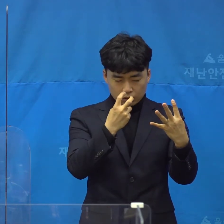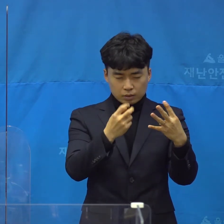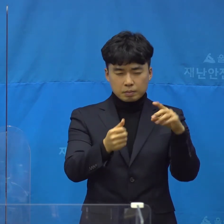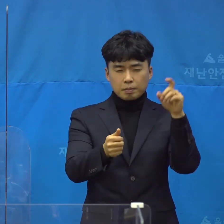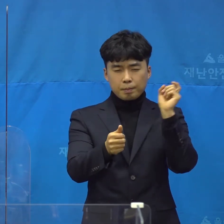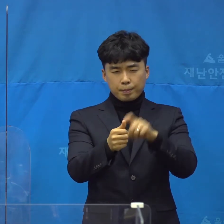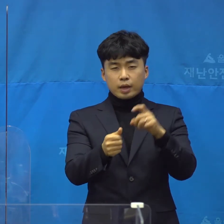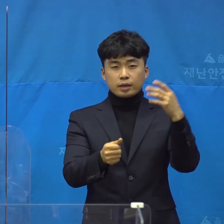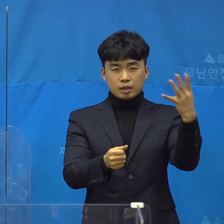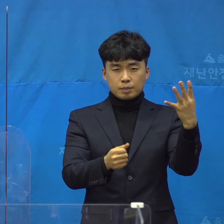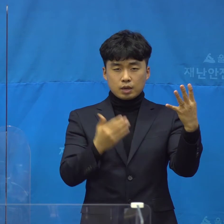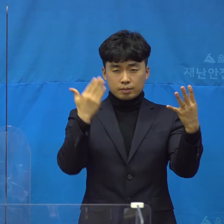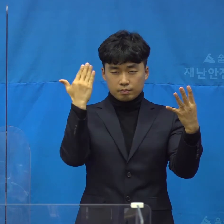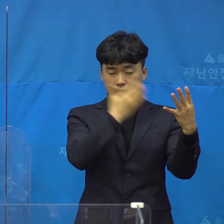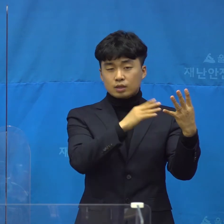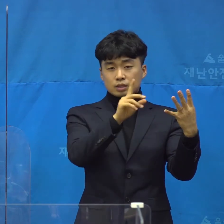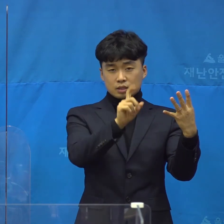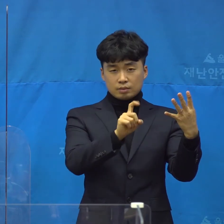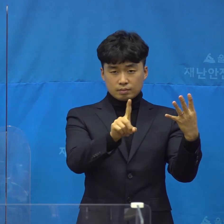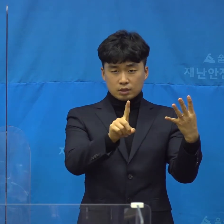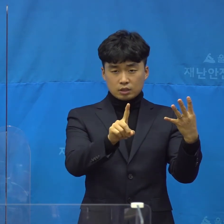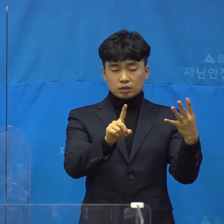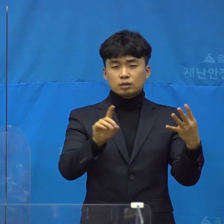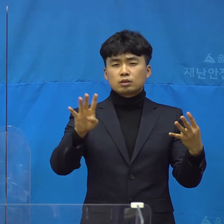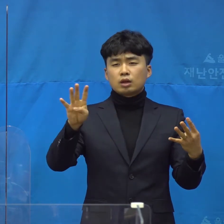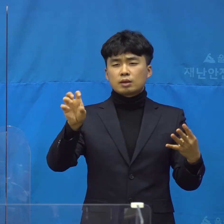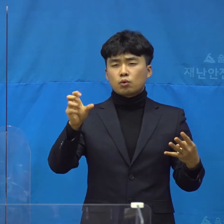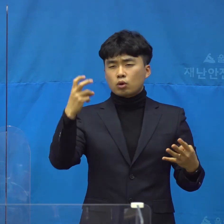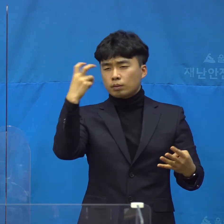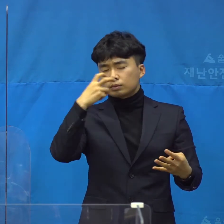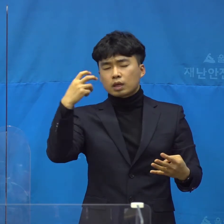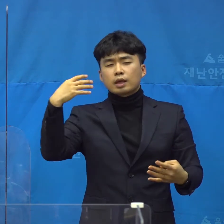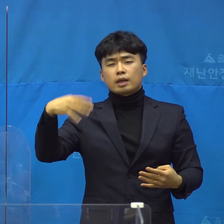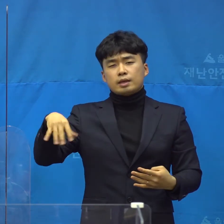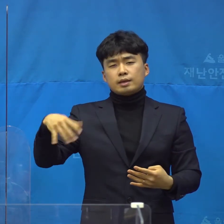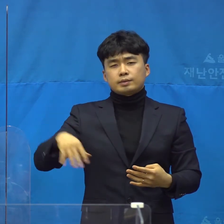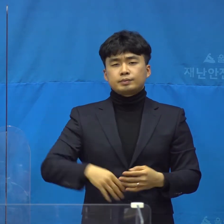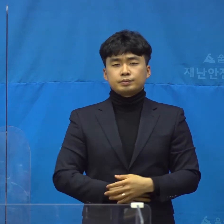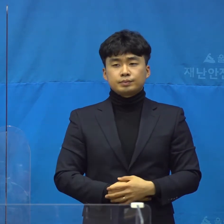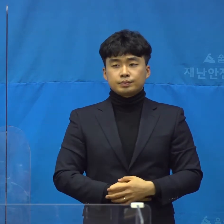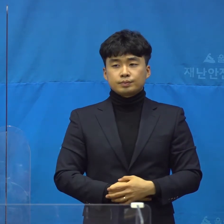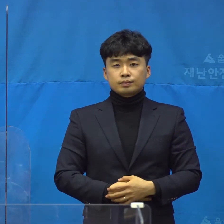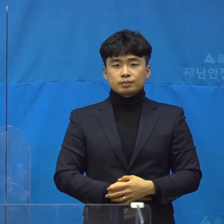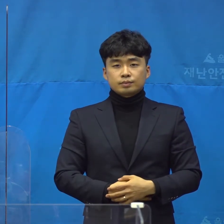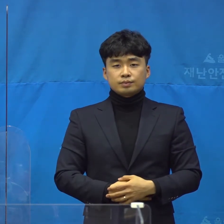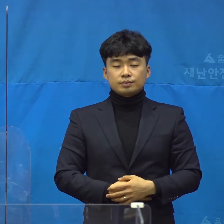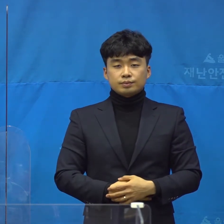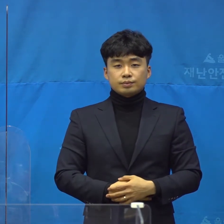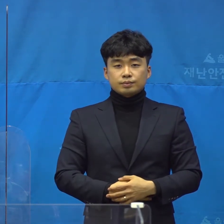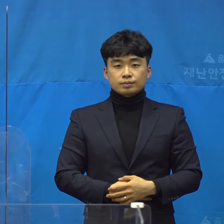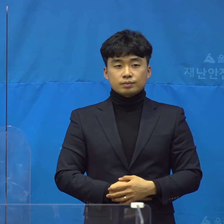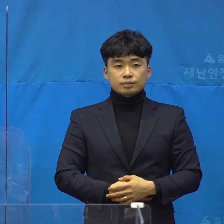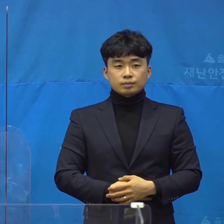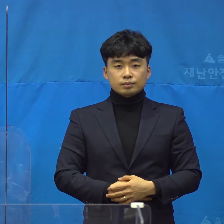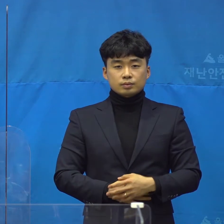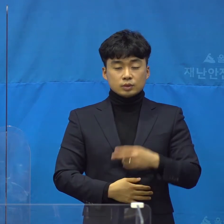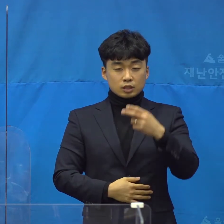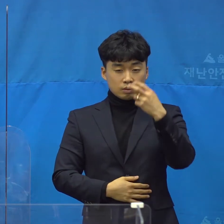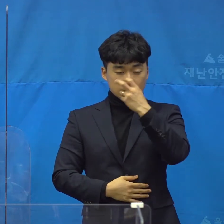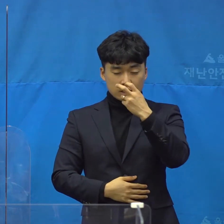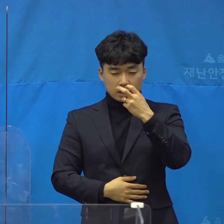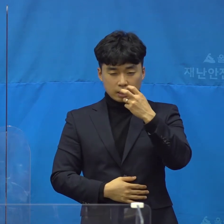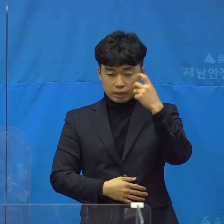4명, 음성 11명, 45명은 검사 결과를 지금 기다리고 있고요. 검사 예정은